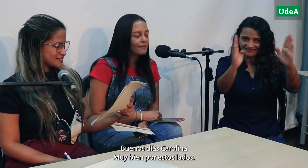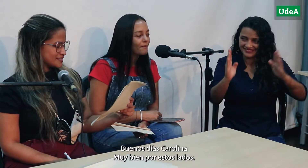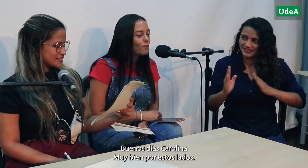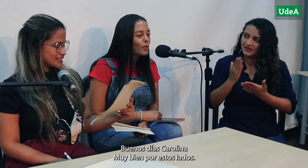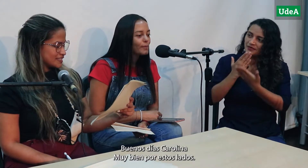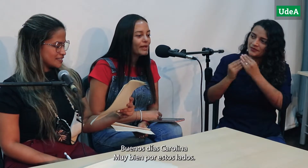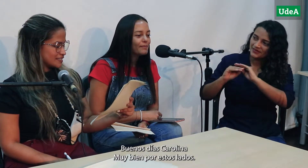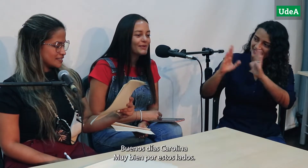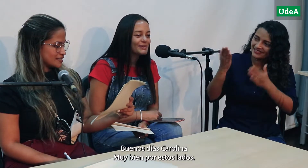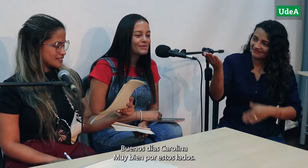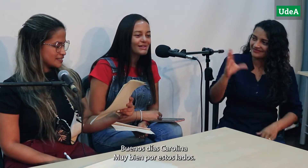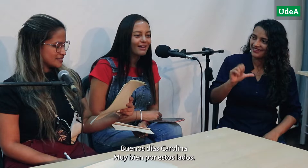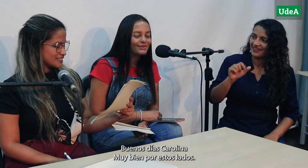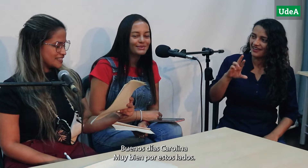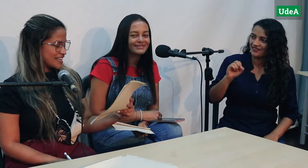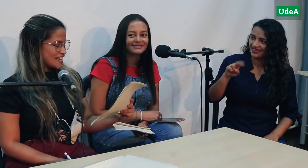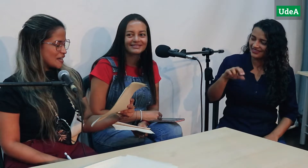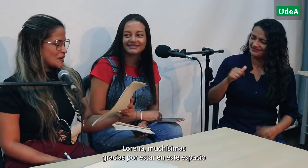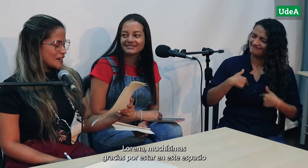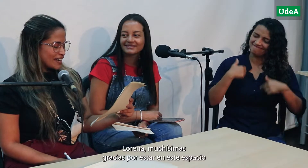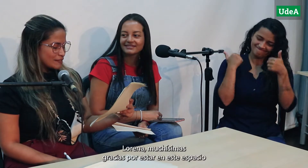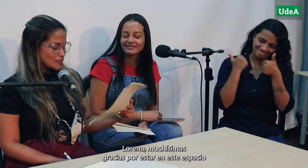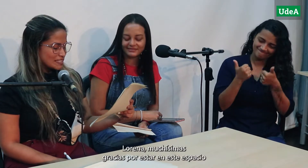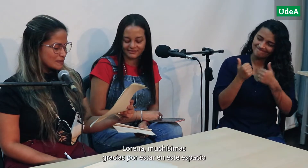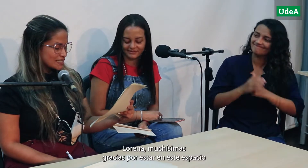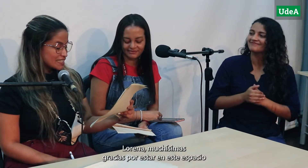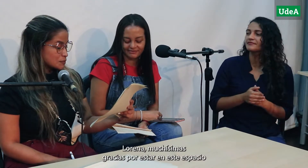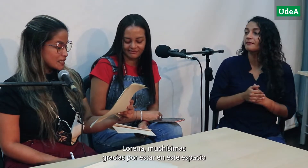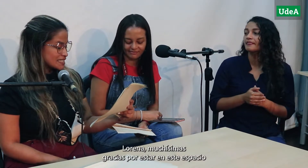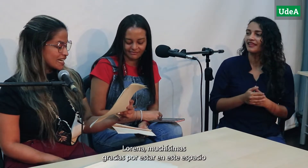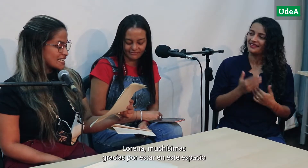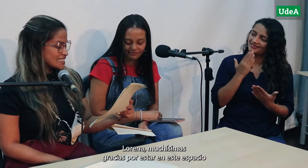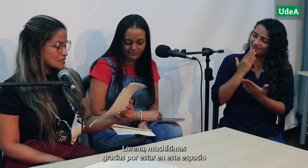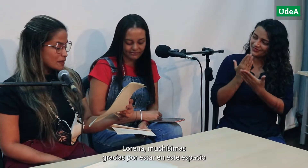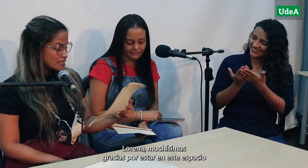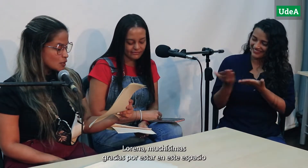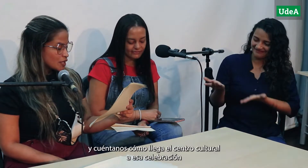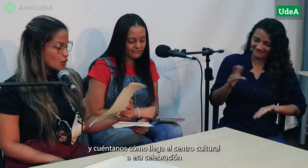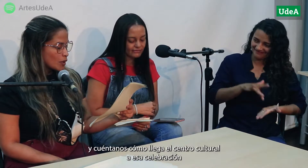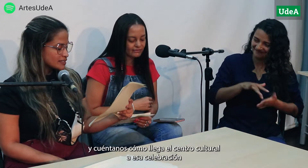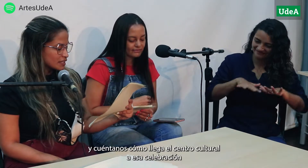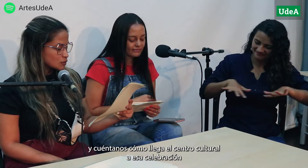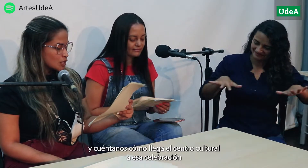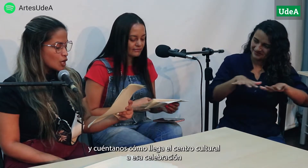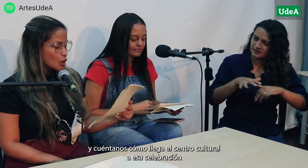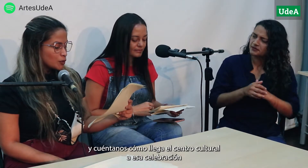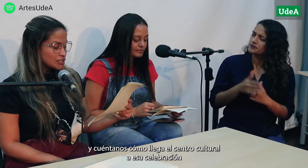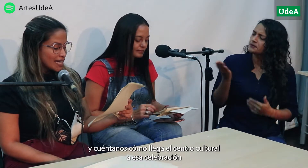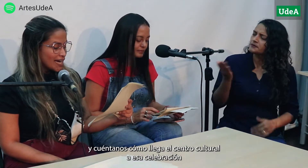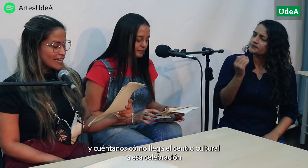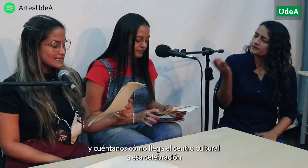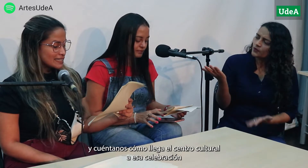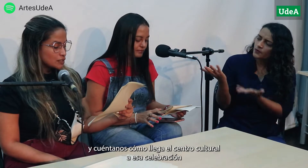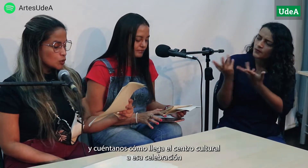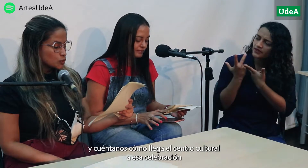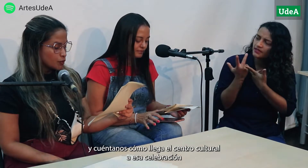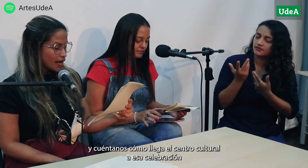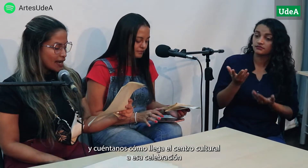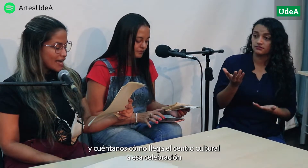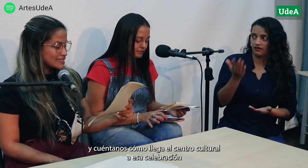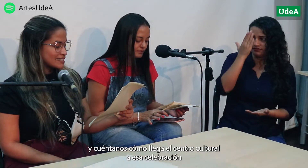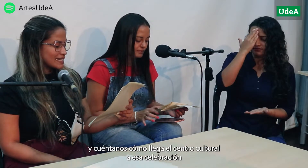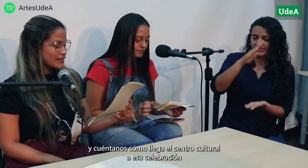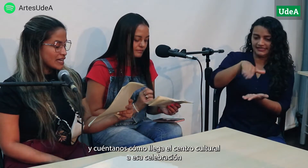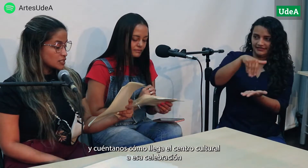Carolina. Muy bien por estos lados. Lorena, muchísimas gracias por estar en este espacio y cuéntanos cómo llega el Centro